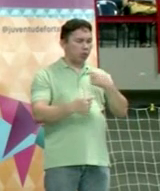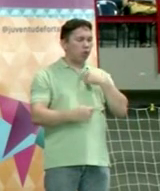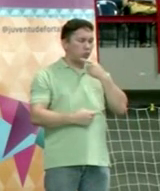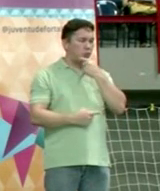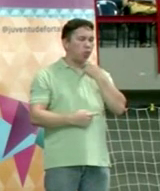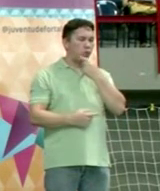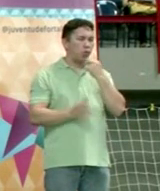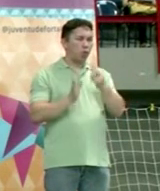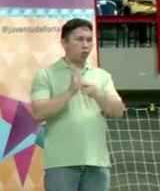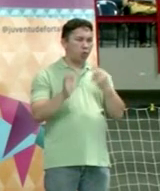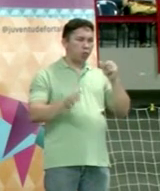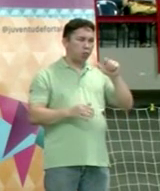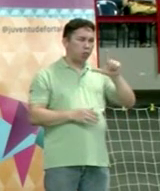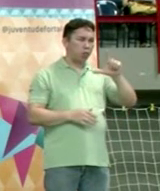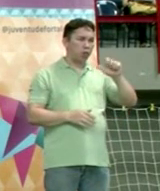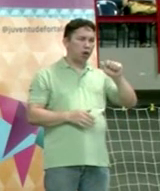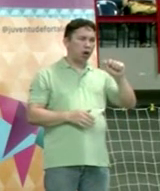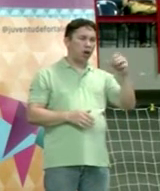apostar comigo.